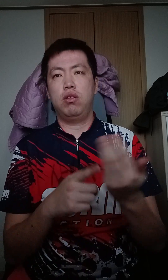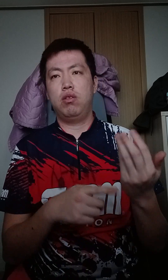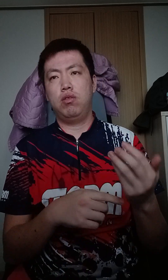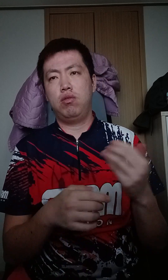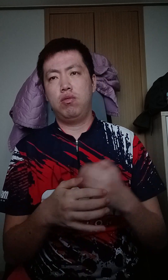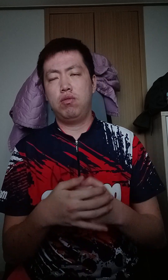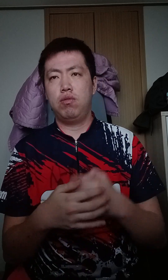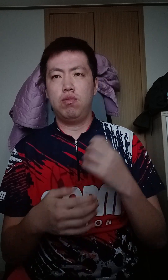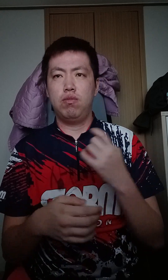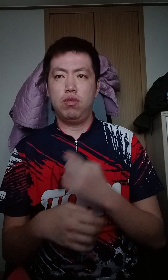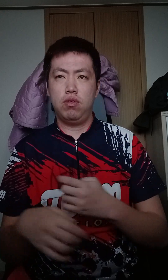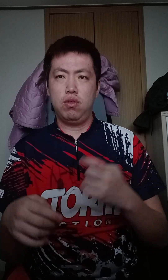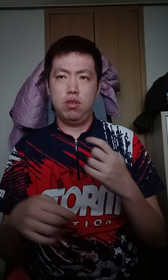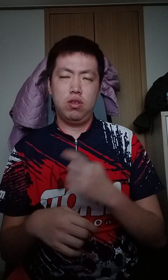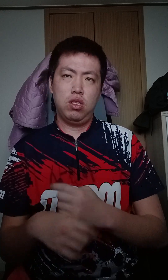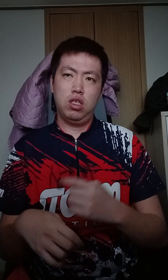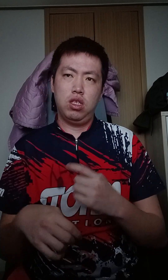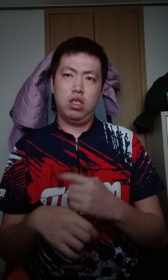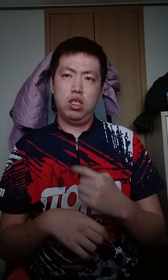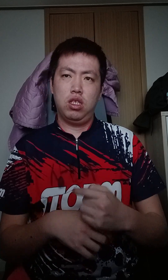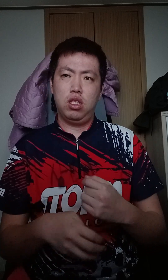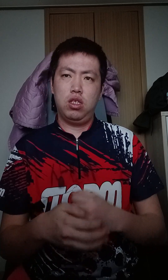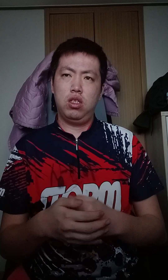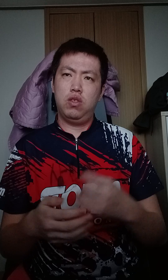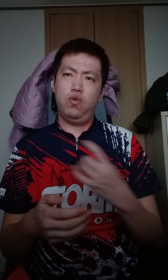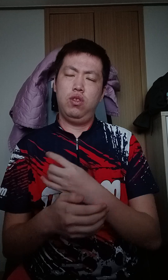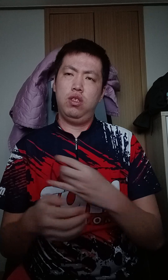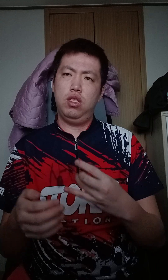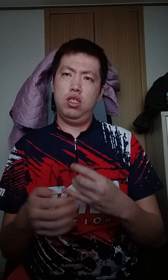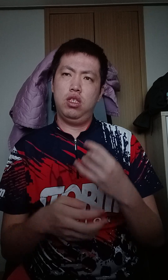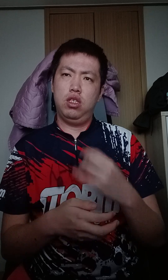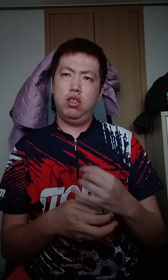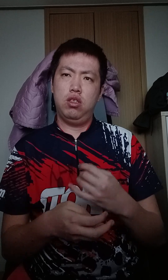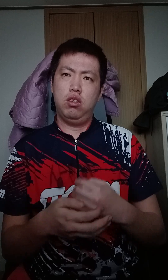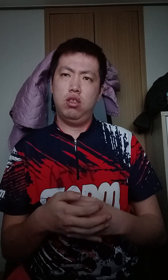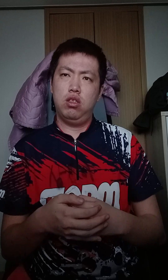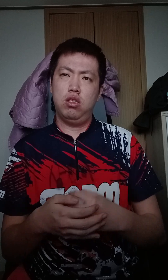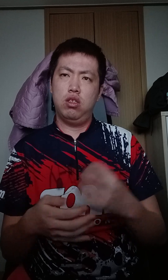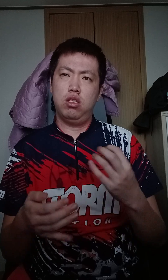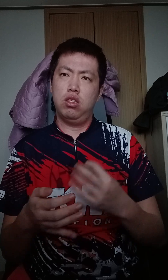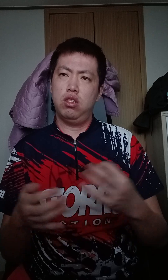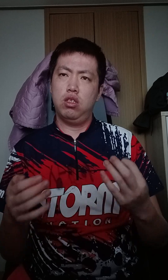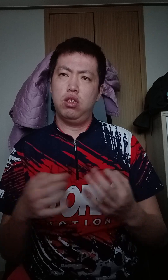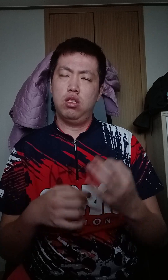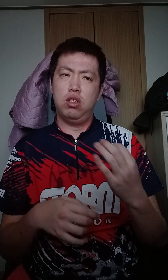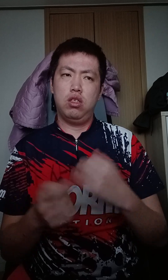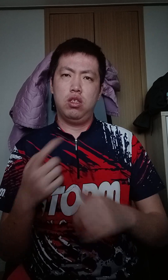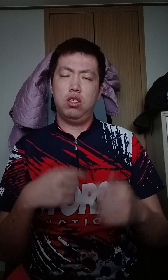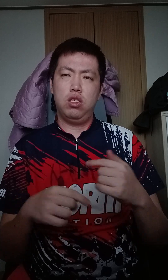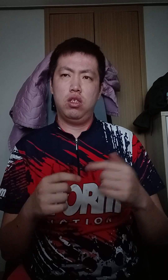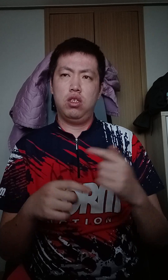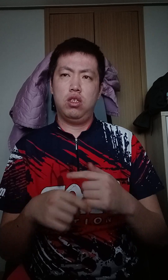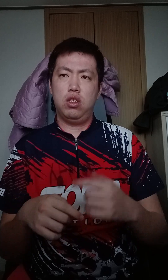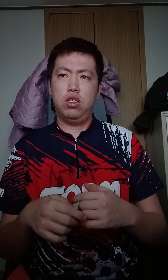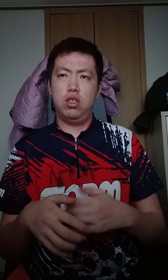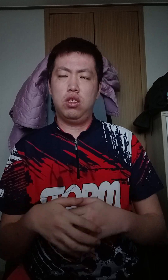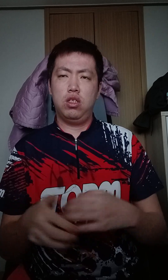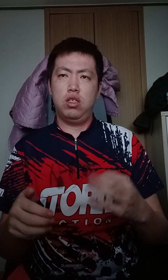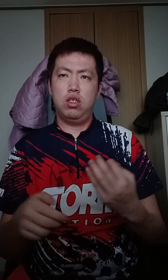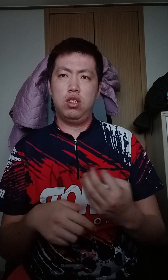정작 종사자의 처우에 대해서는 무관심한 게 문제입니다. 보육사가 자주 바뀌면 그 결과가 아동 발달의